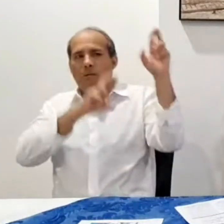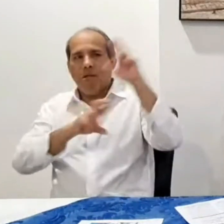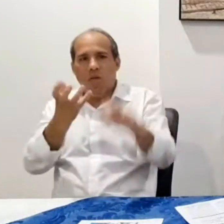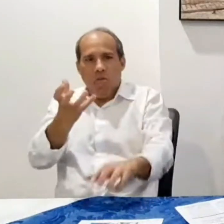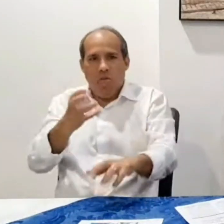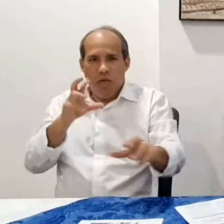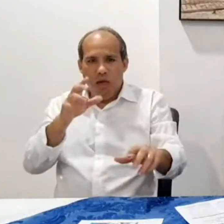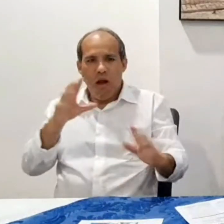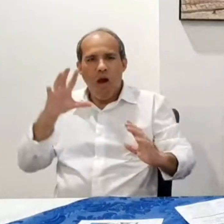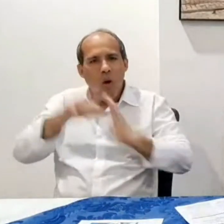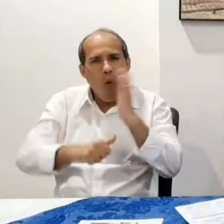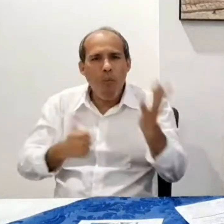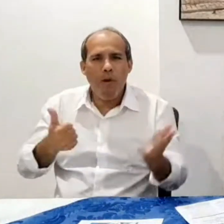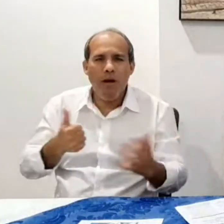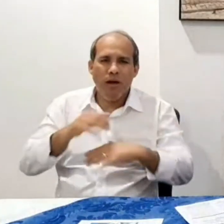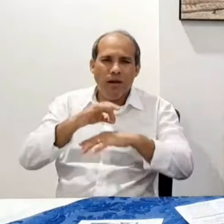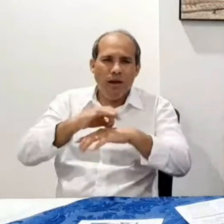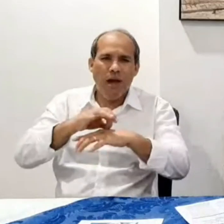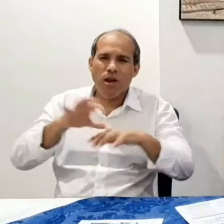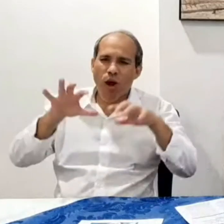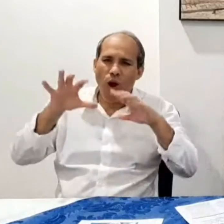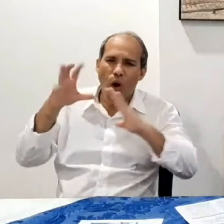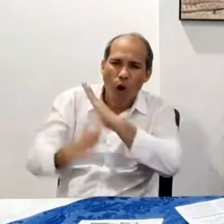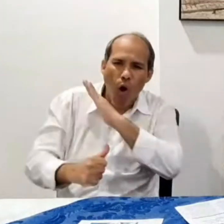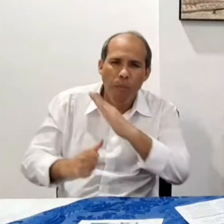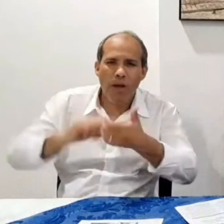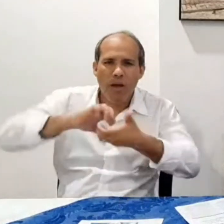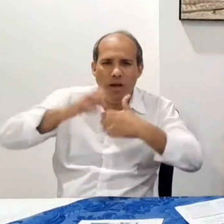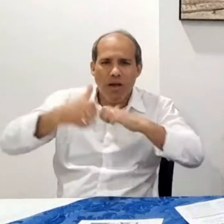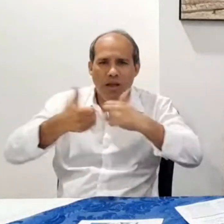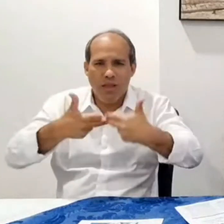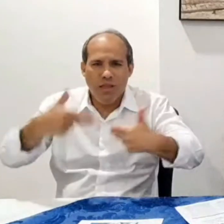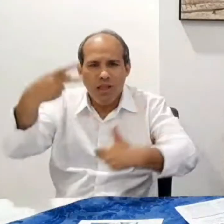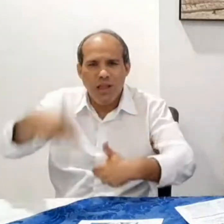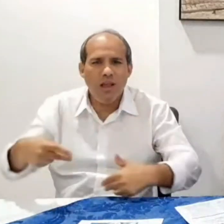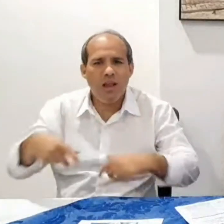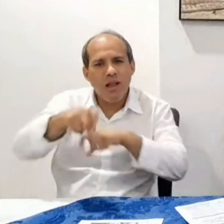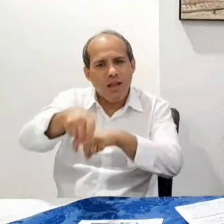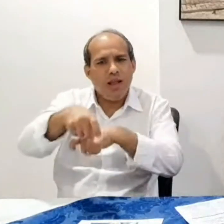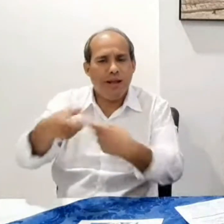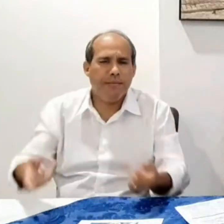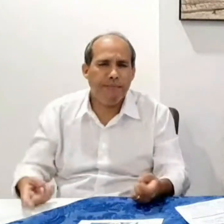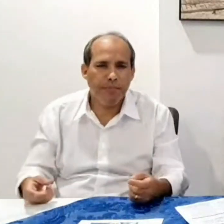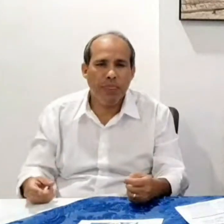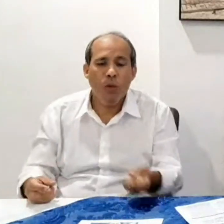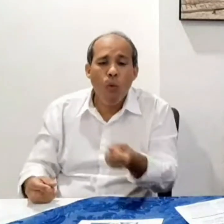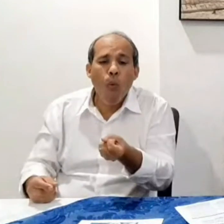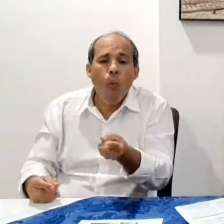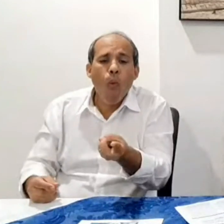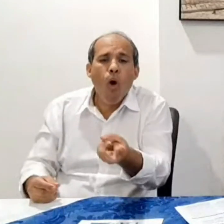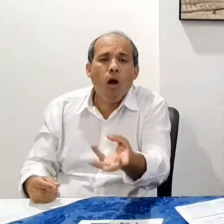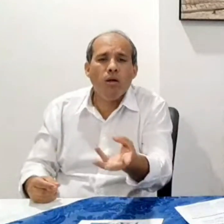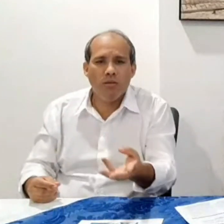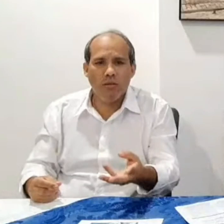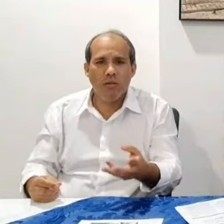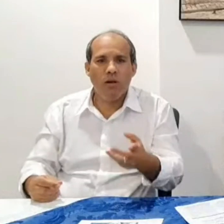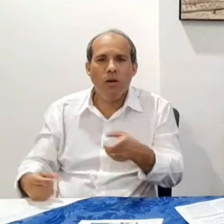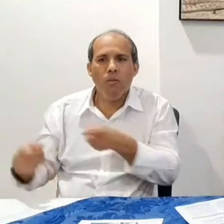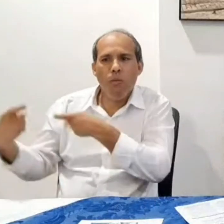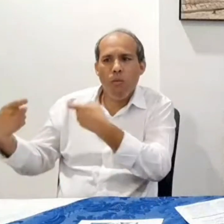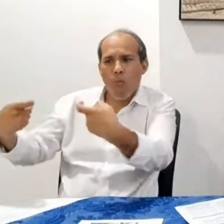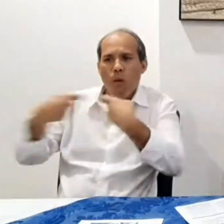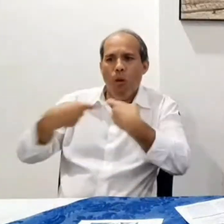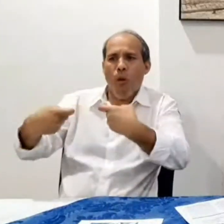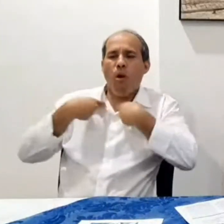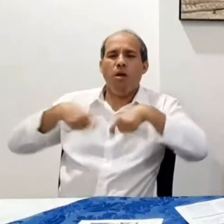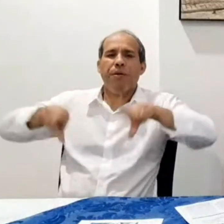vão para roubar carne, vão para roubar defensivos agrícolas, entre outras coisas. Então a quantidade de ilícitos no campo caiu bastante